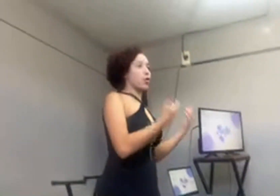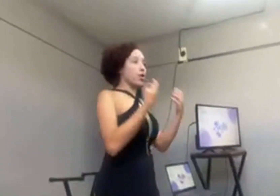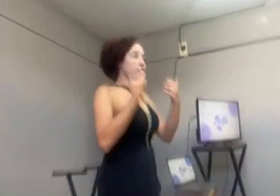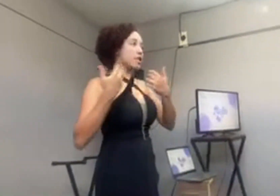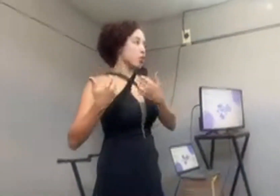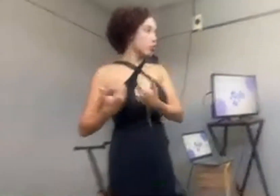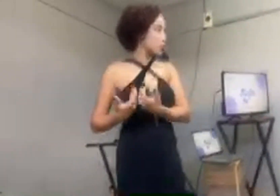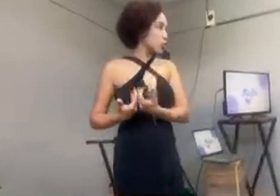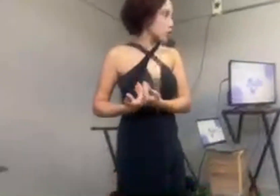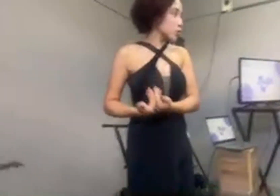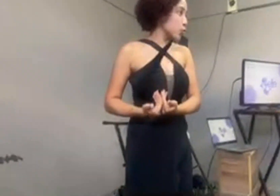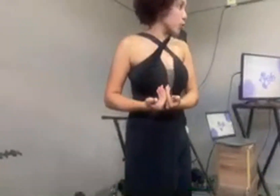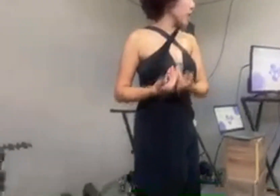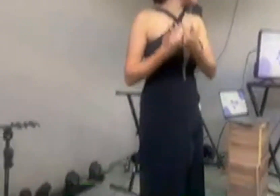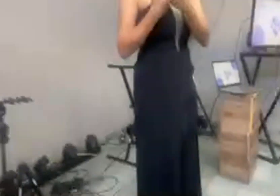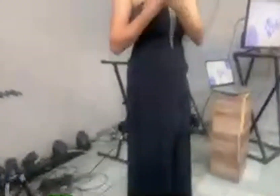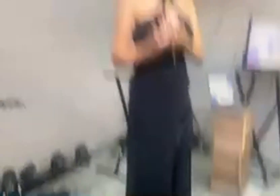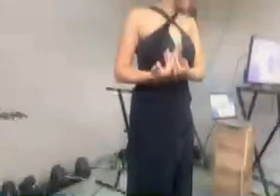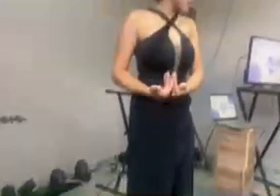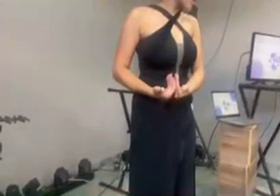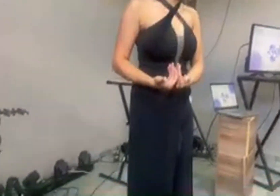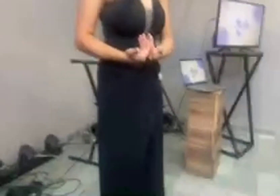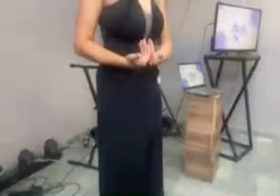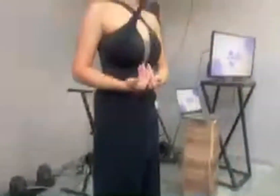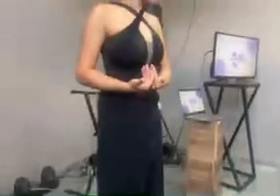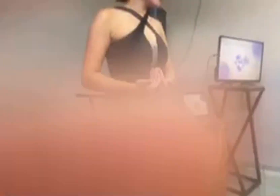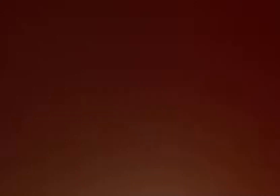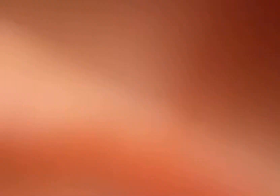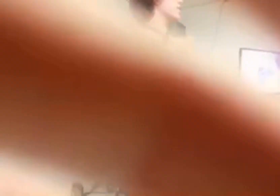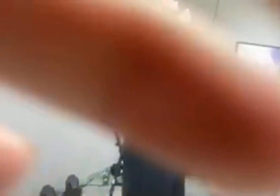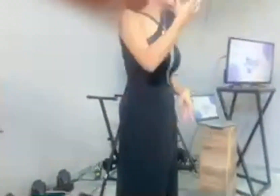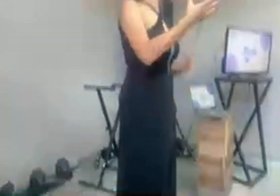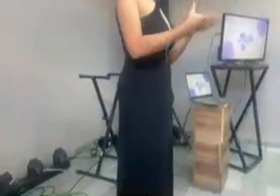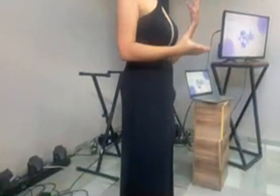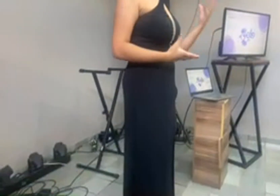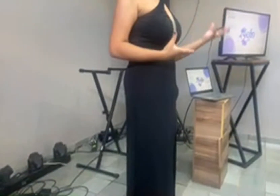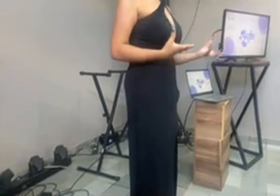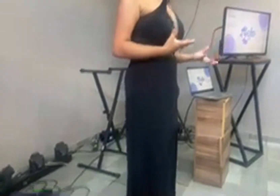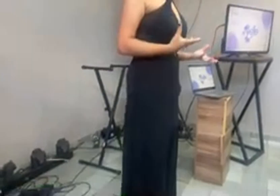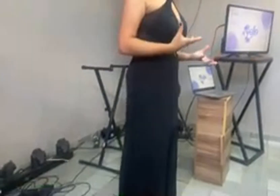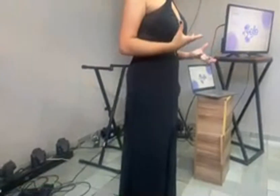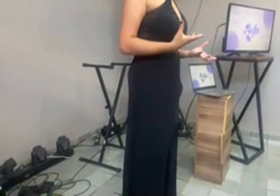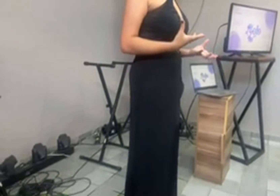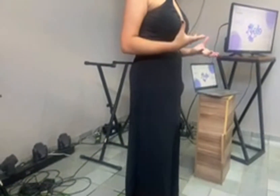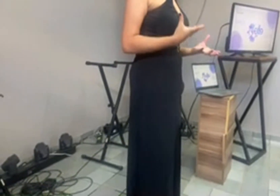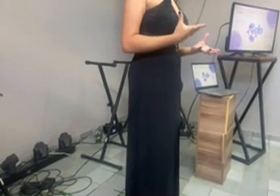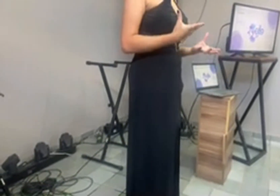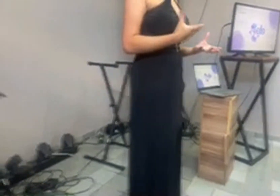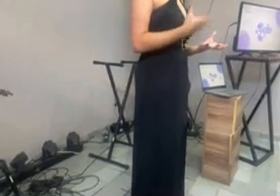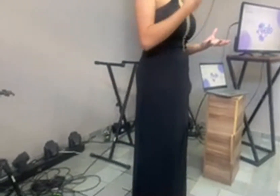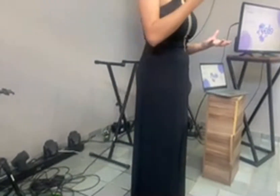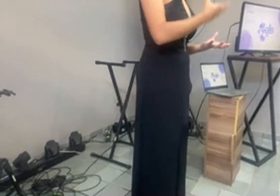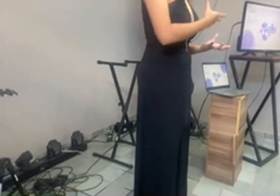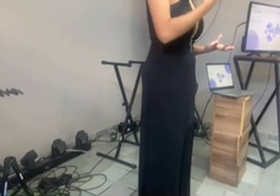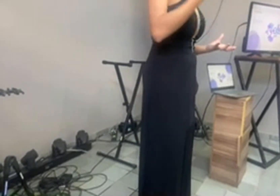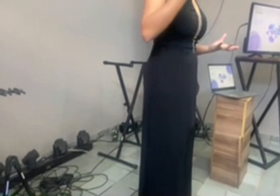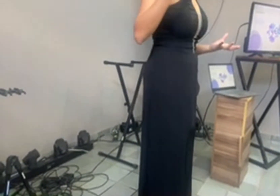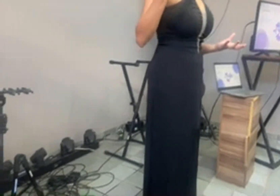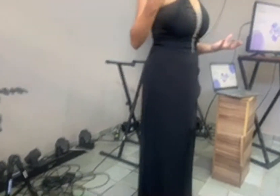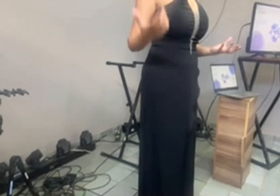que envolve a história da cultura surda, das pessoas surdas, e que elas sempre, por exemplo, principalmente durante